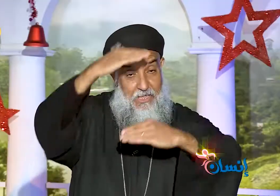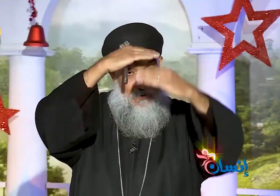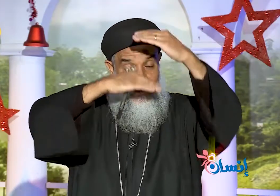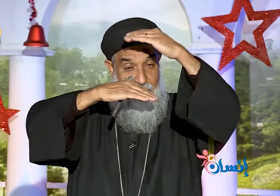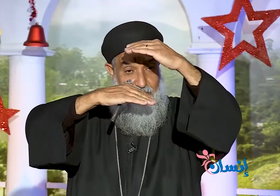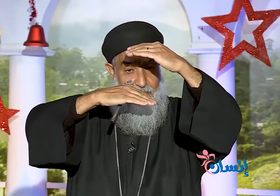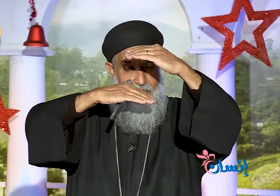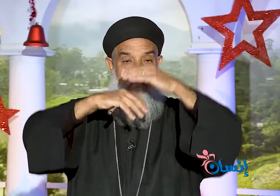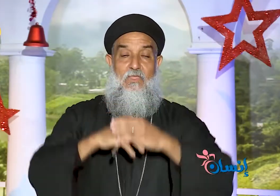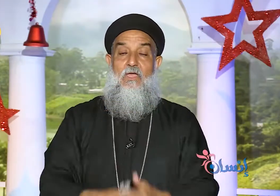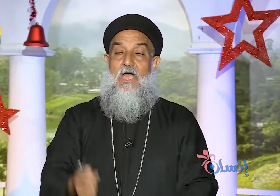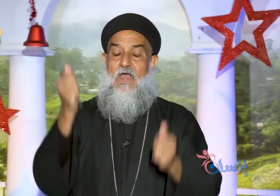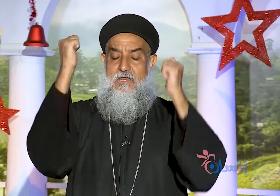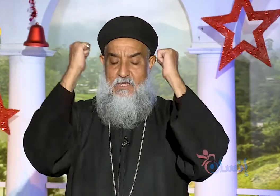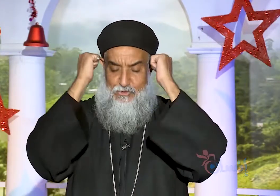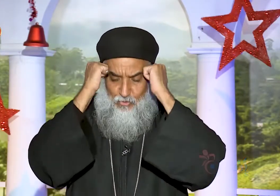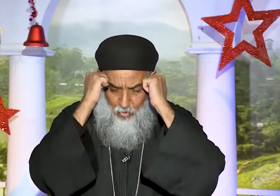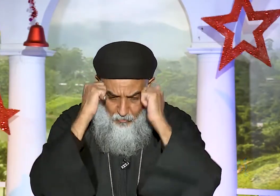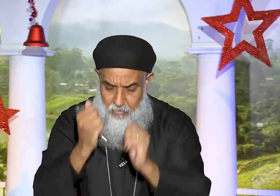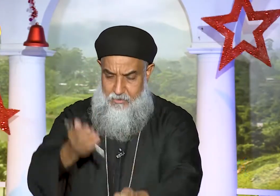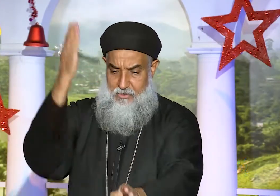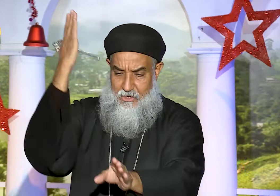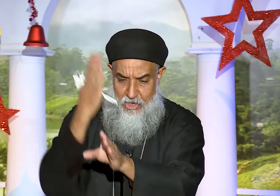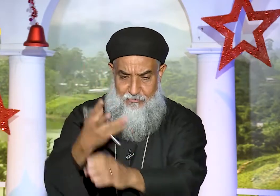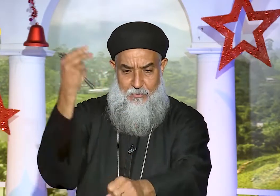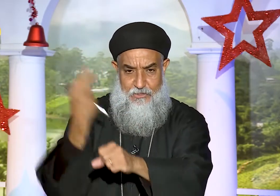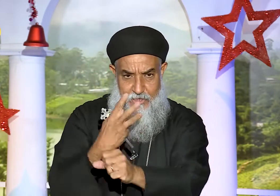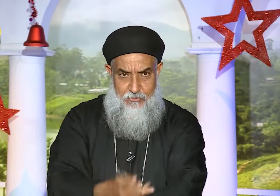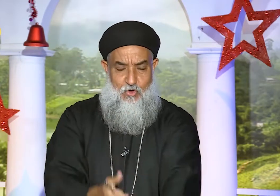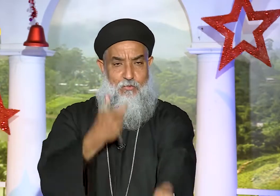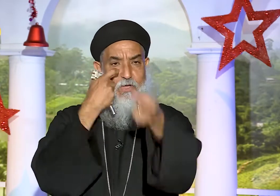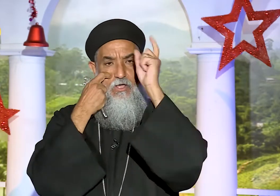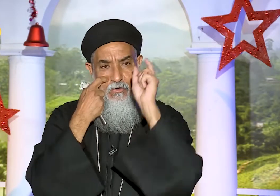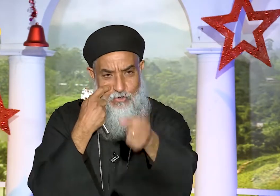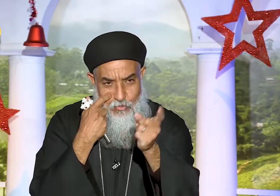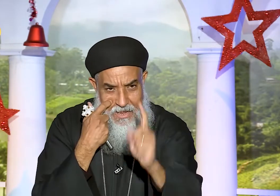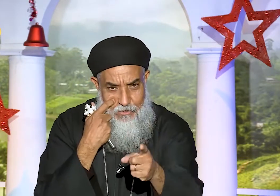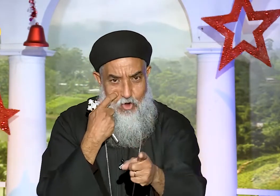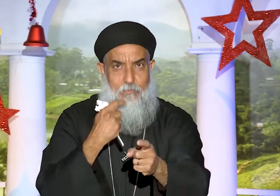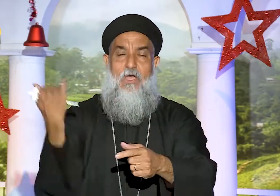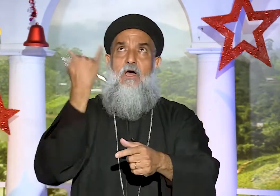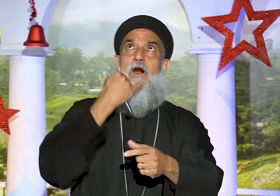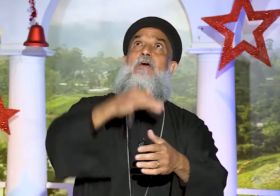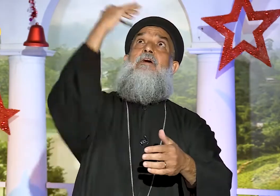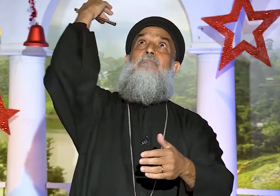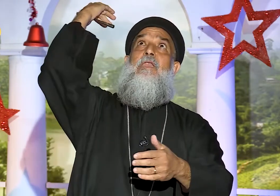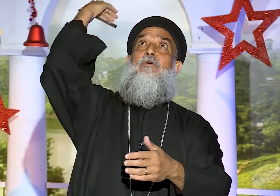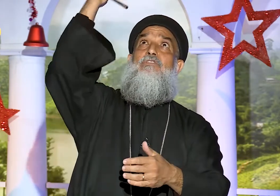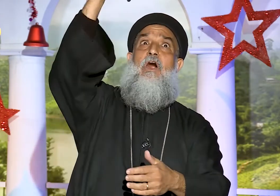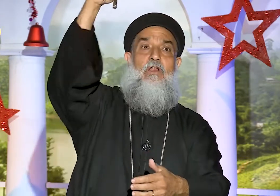كبر قال للناس توبوا اعترفوا بخطيتكم، خدوا بالكم اي الملكوت